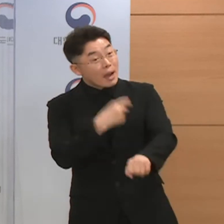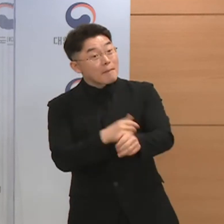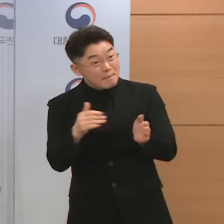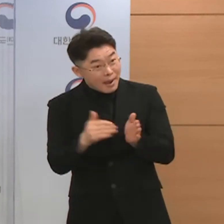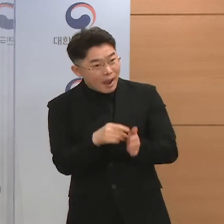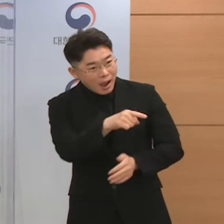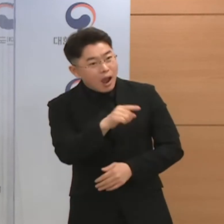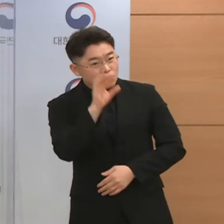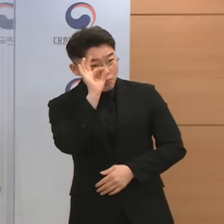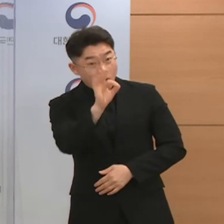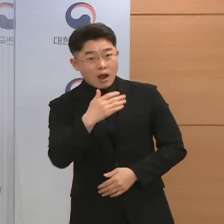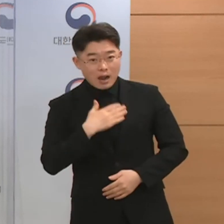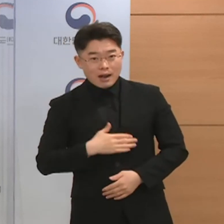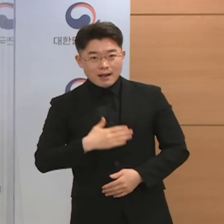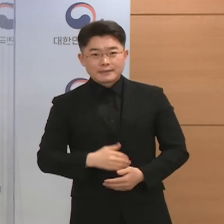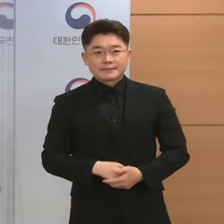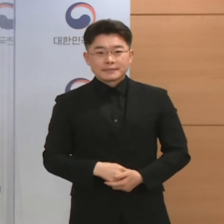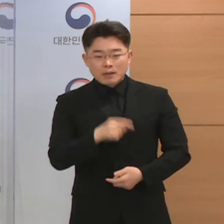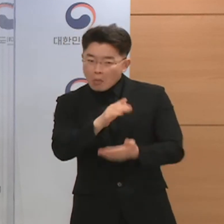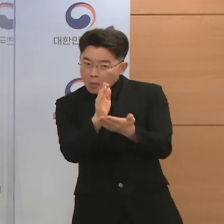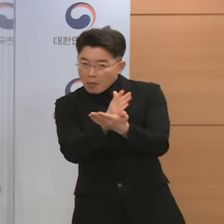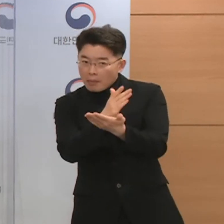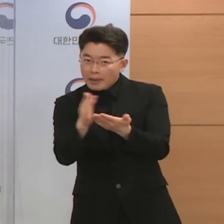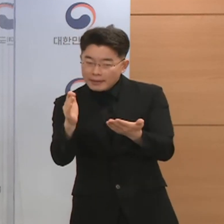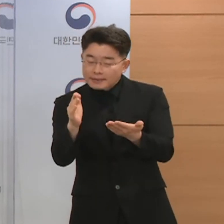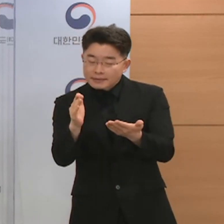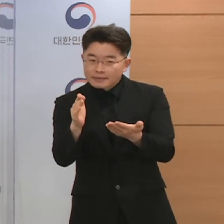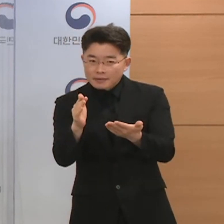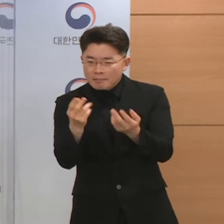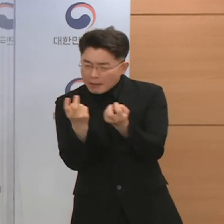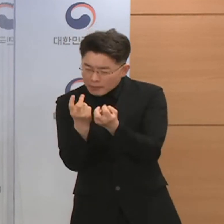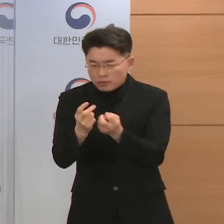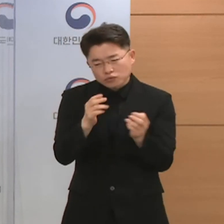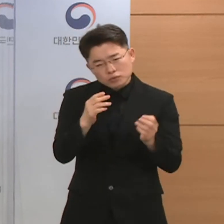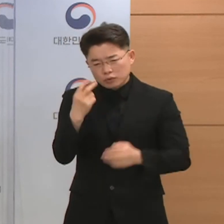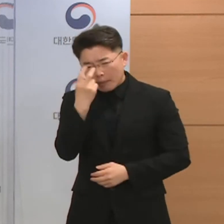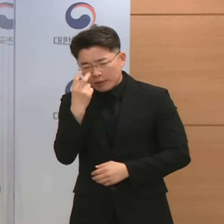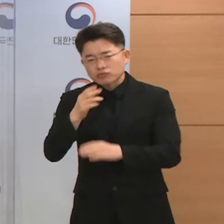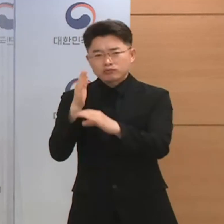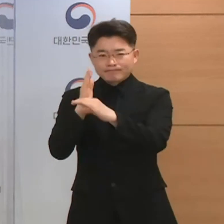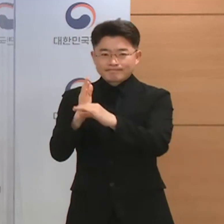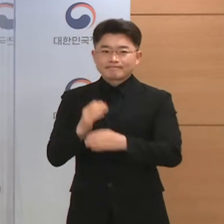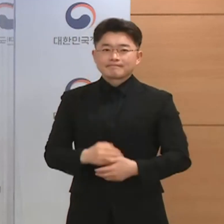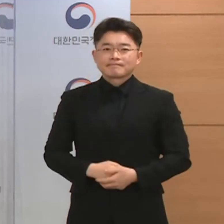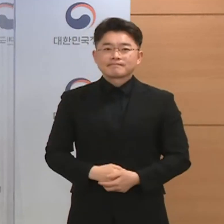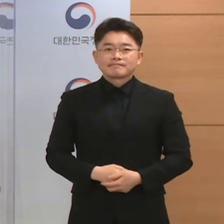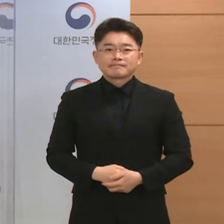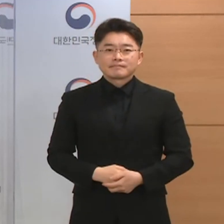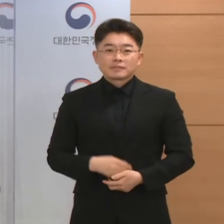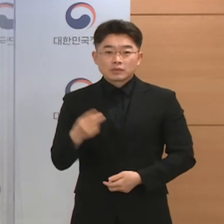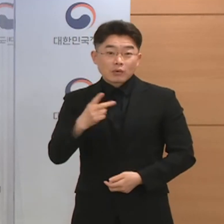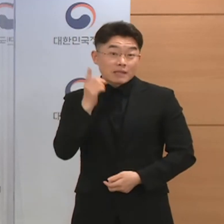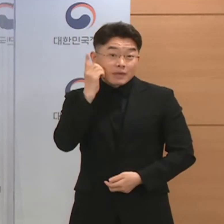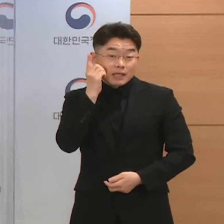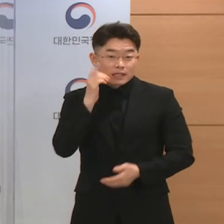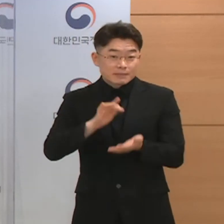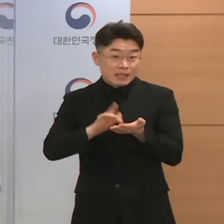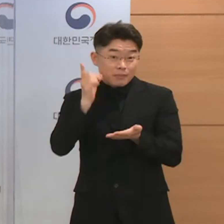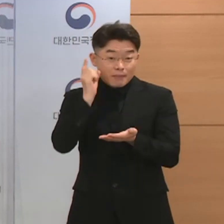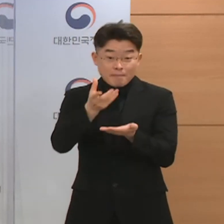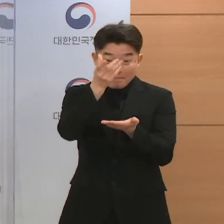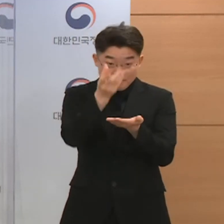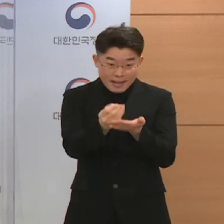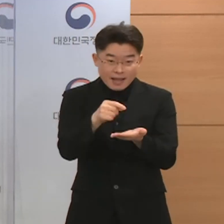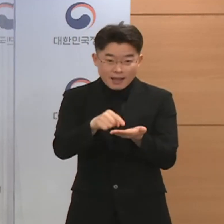접종 완료자들의 이 증빙이 좀 될 수 있는 방안도 함께 검토하고 있고 스마트폰을 통해서 애플리케이션